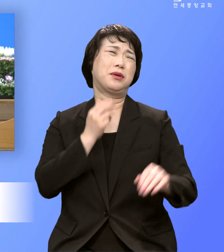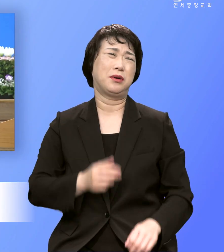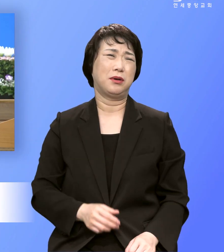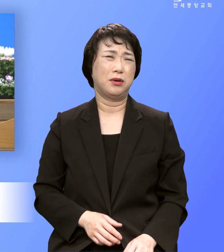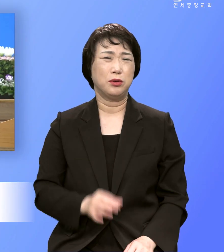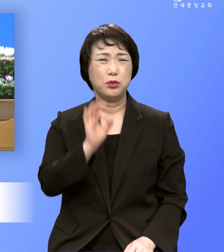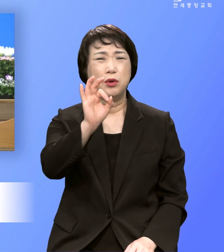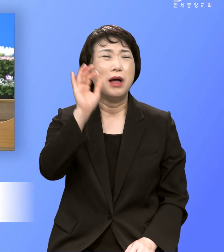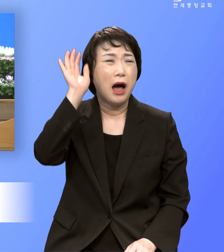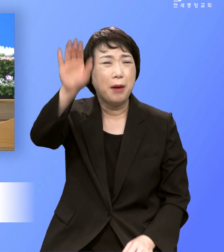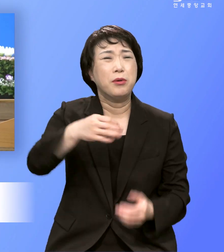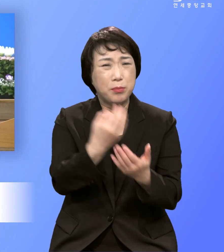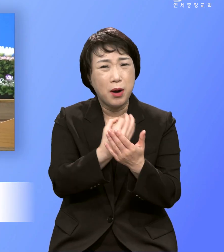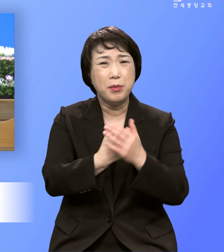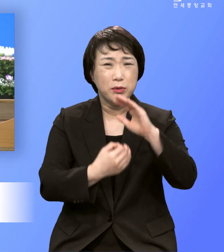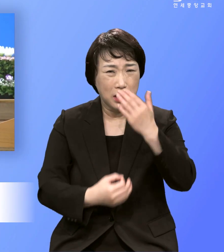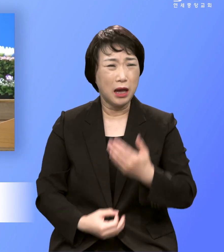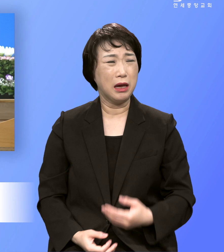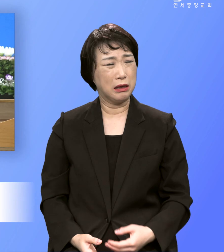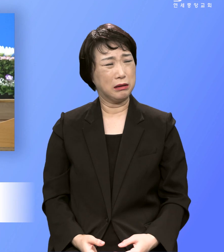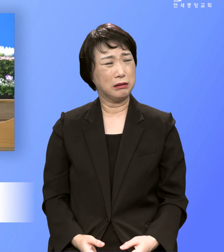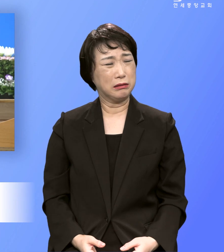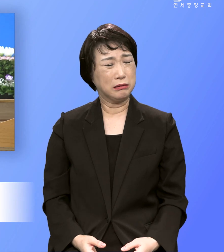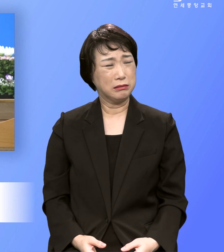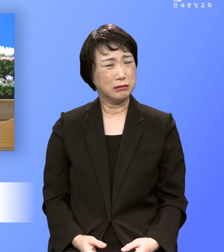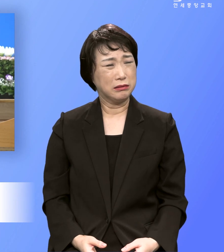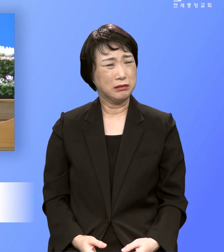돈은 앞으로 또 벌면 되지, 가지고.